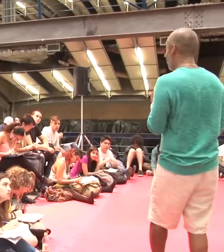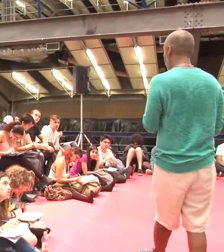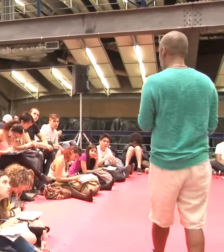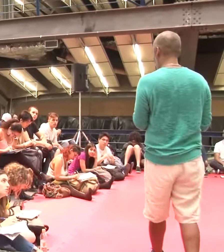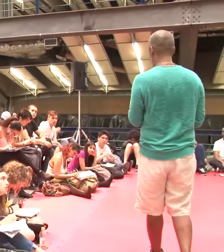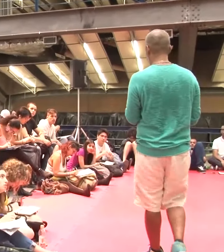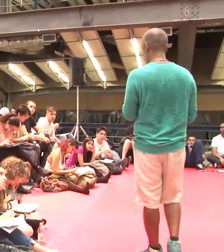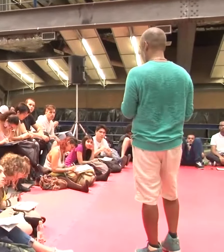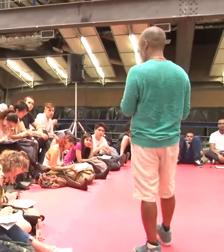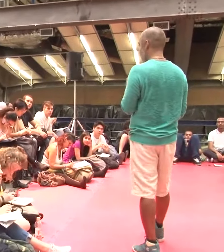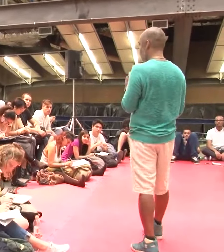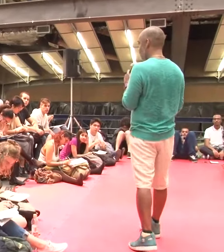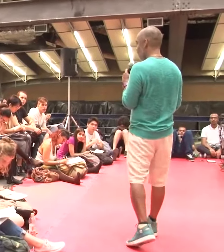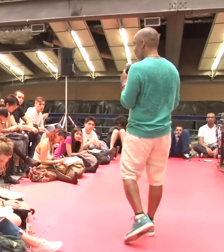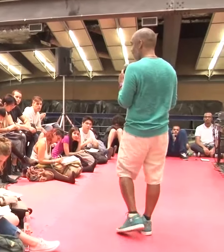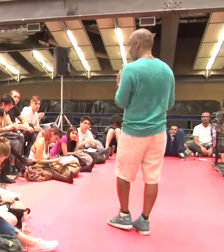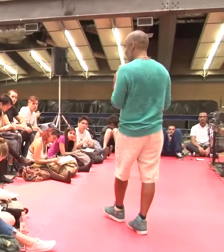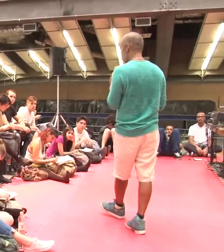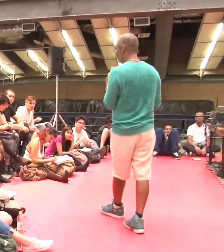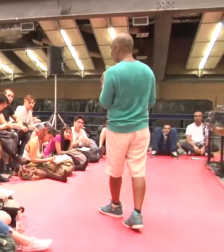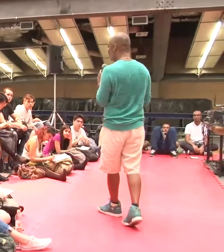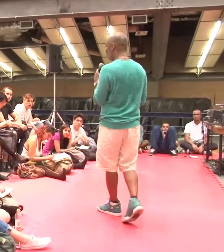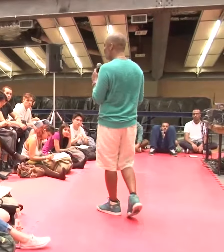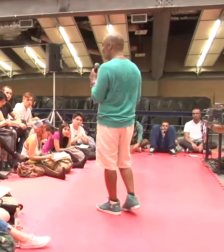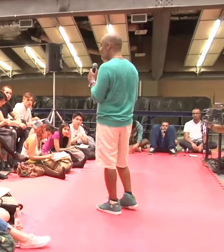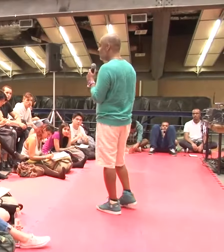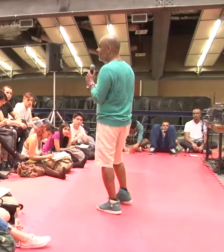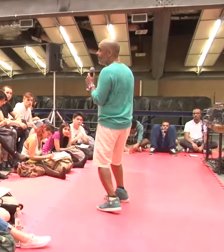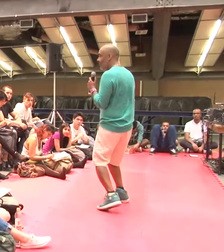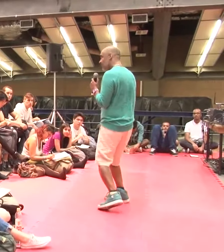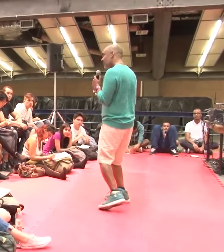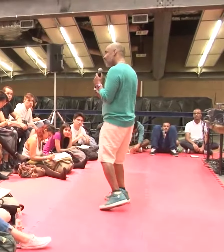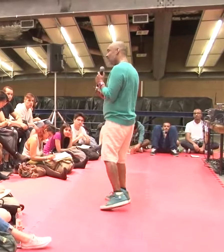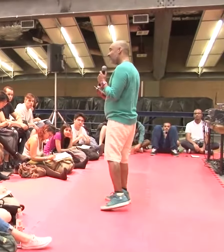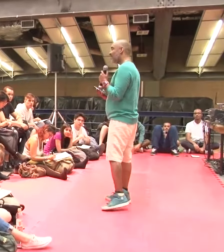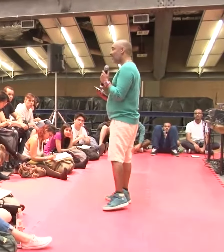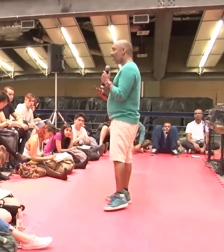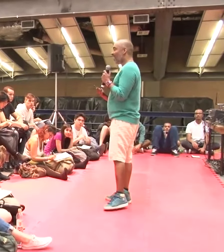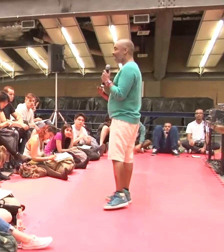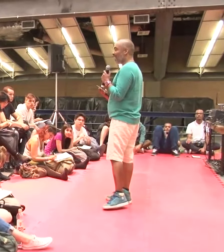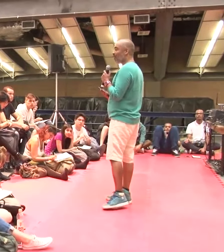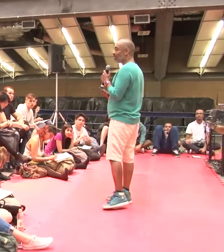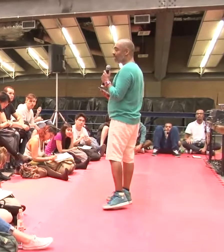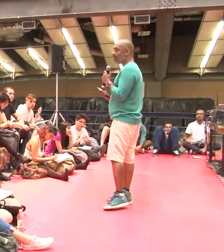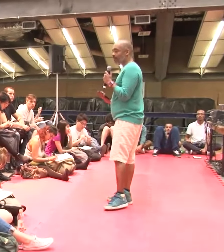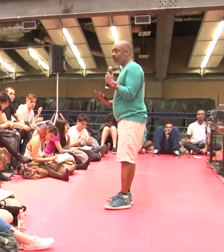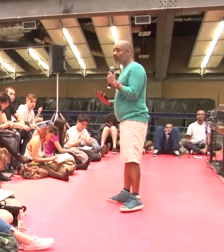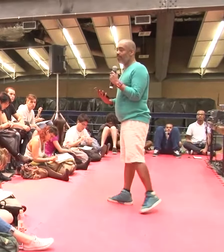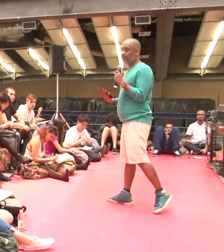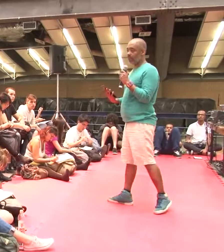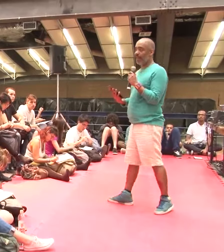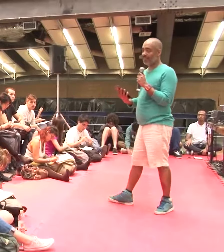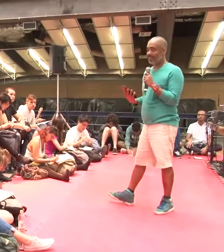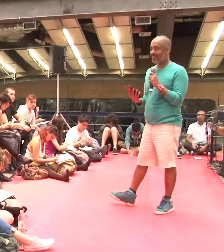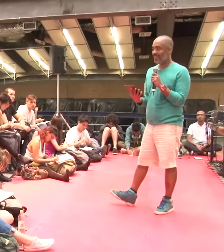caminhar com o outro caminho. Para o minuto seguinte, é aquela coisa da câmera do filme